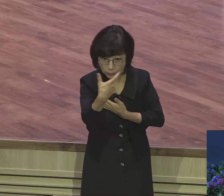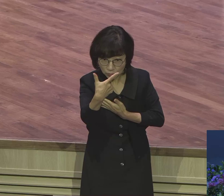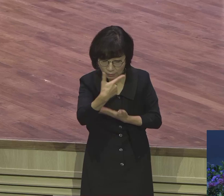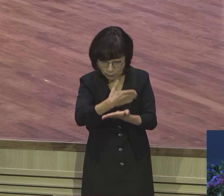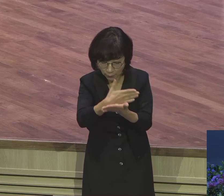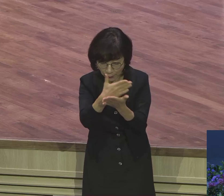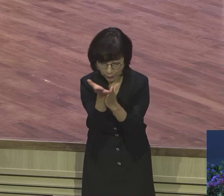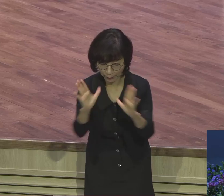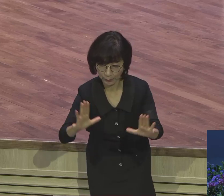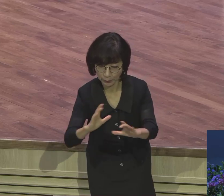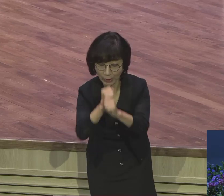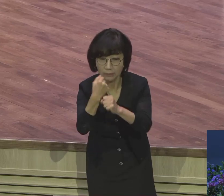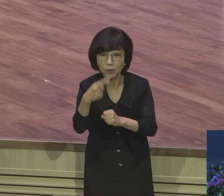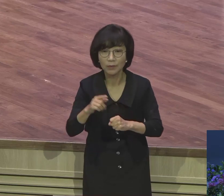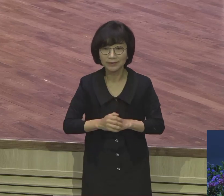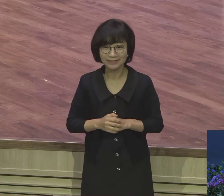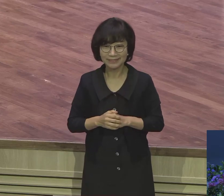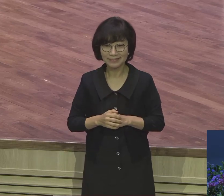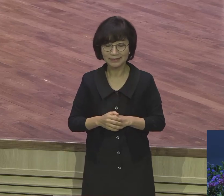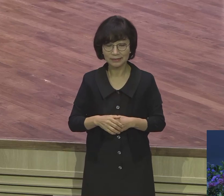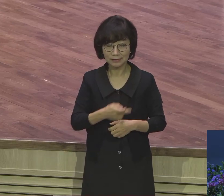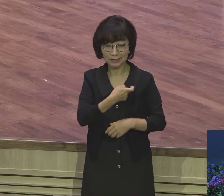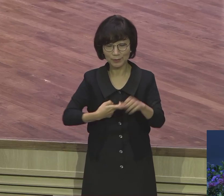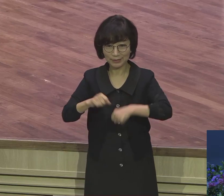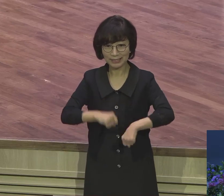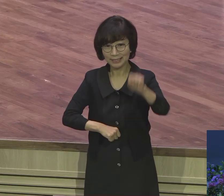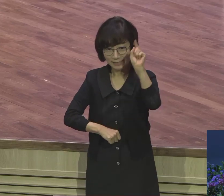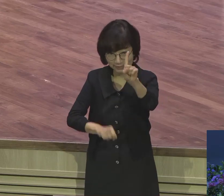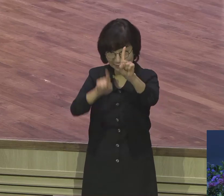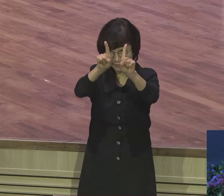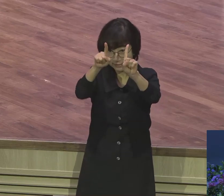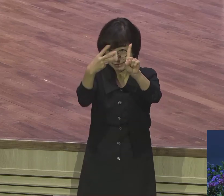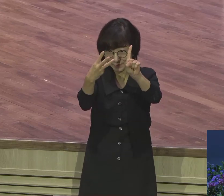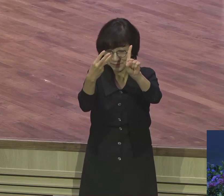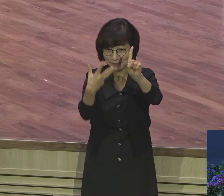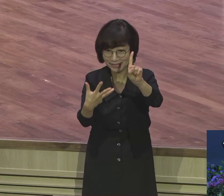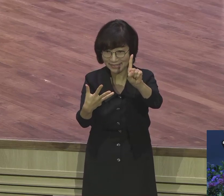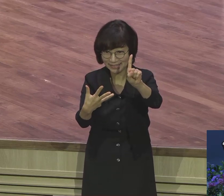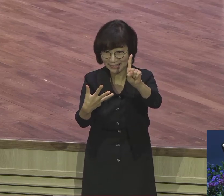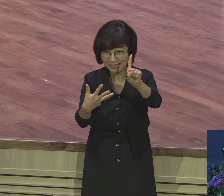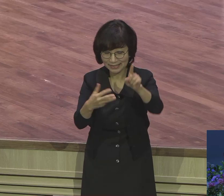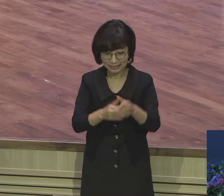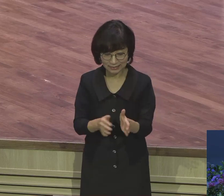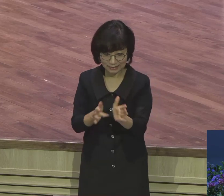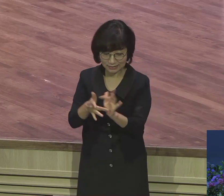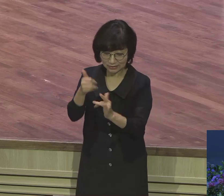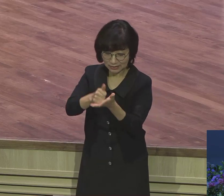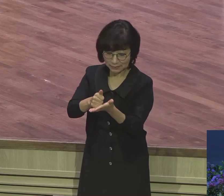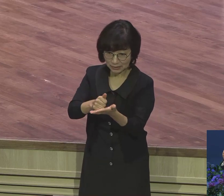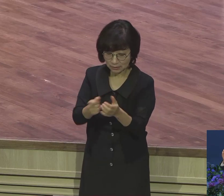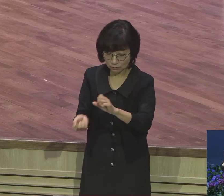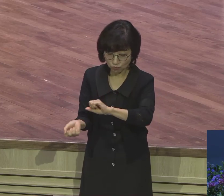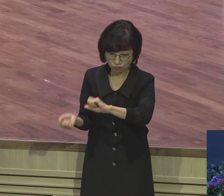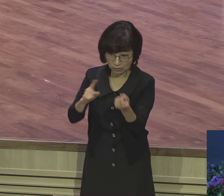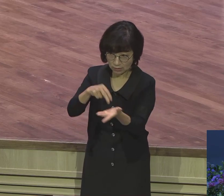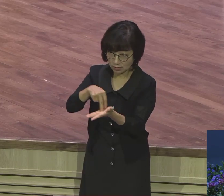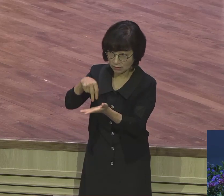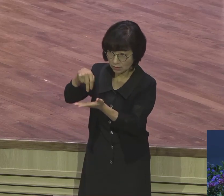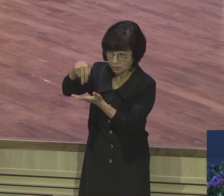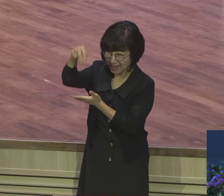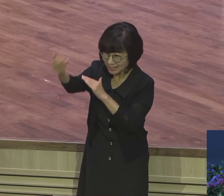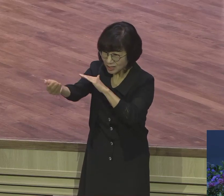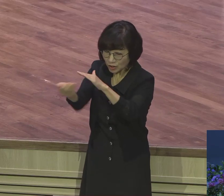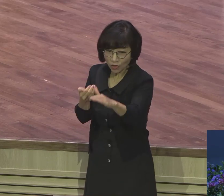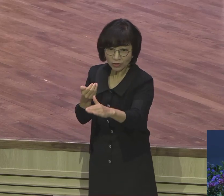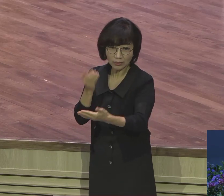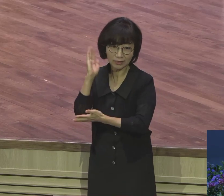신앙 고백이 뭡니까? 4단계 1장 1절 3절 8절이에요. 이 말은 예수님 성천하기 전에 예수 성천하기 직전에 한 말씀이에요.